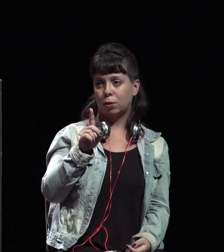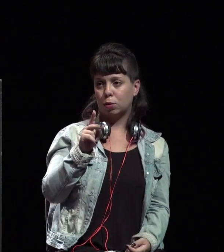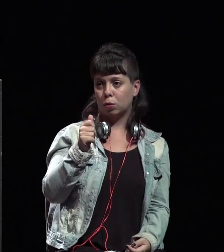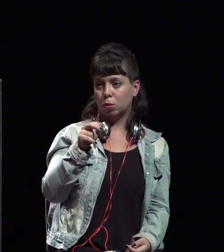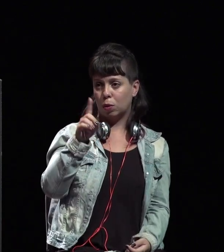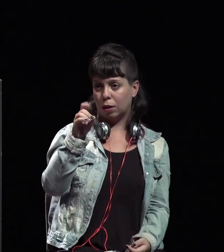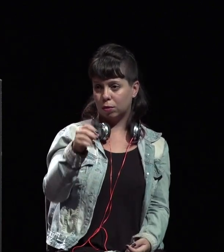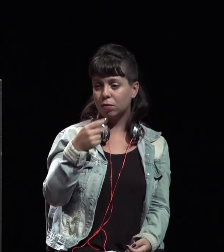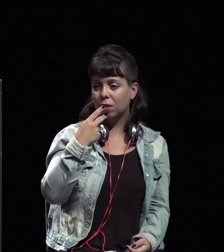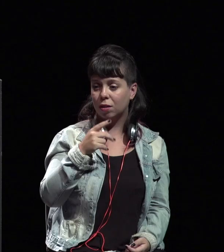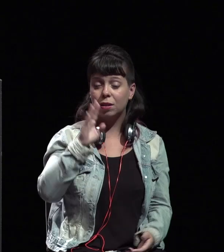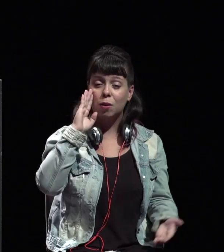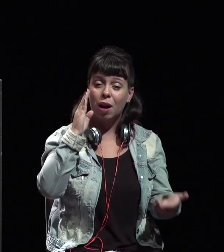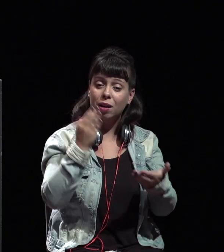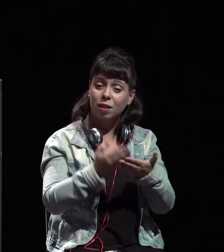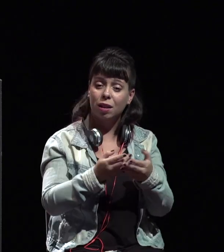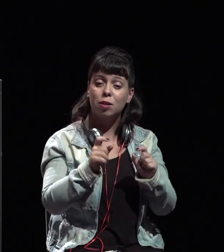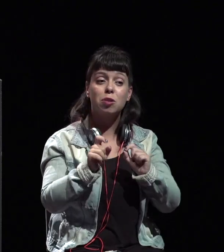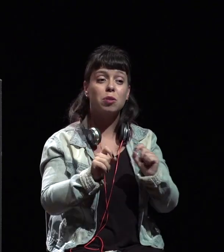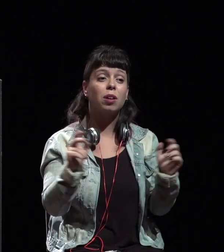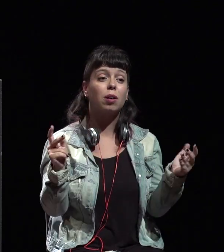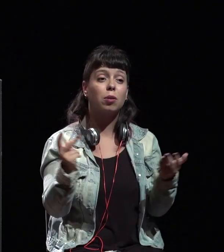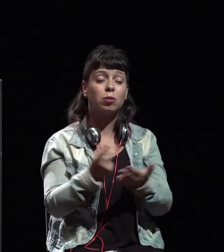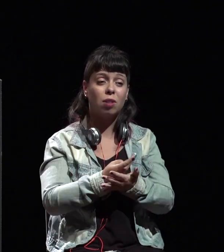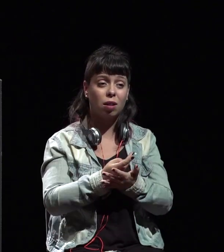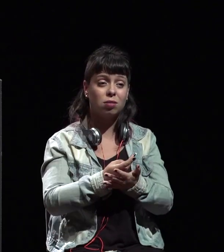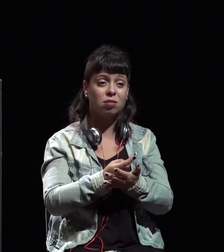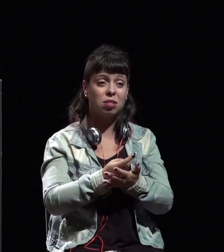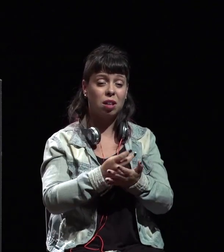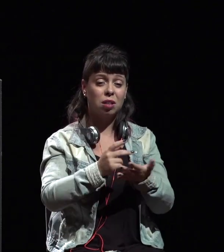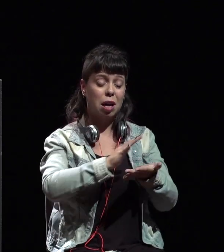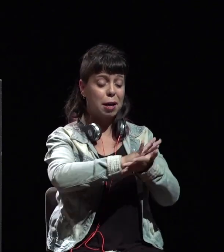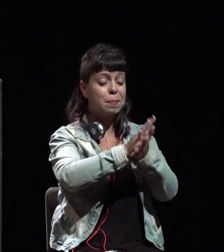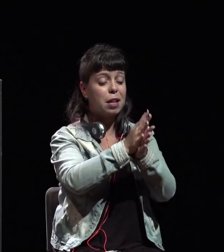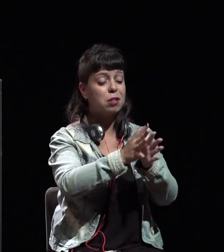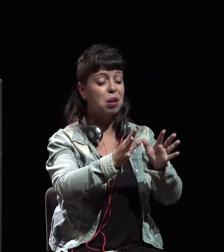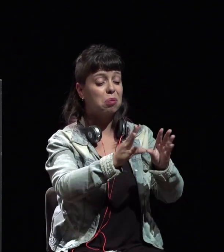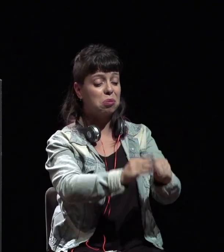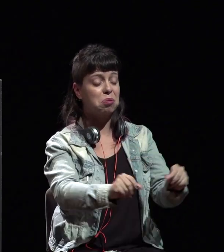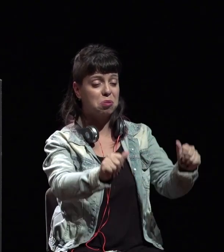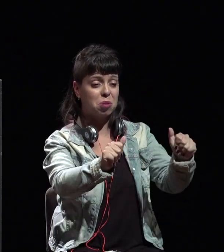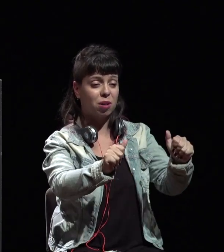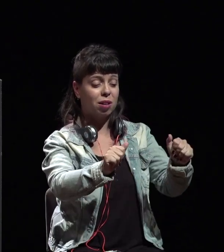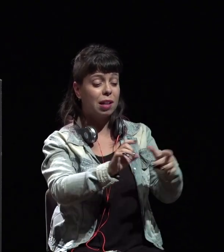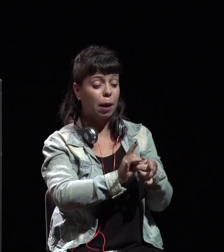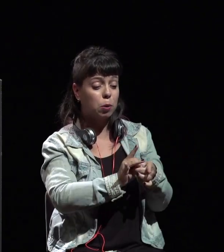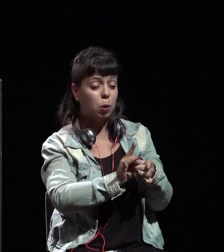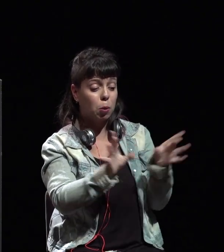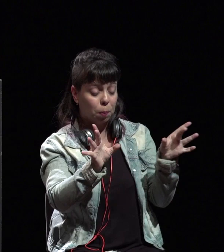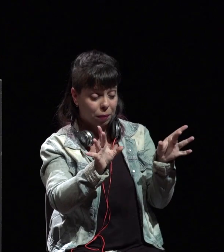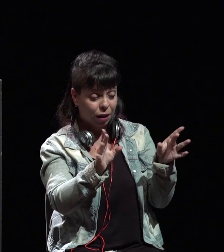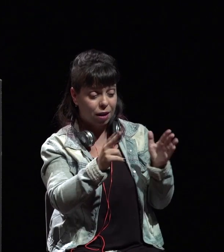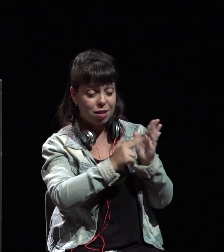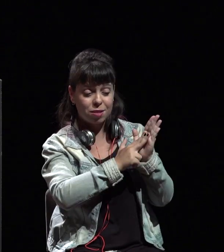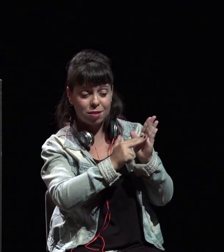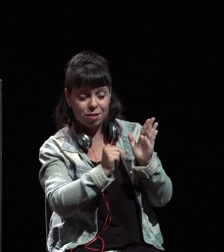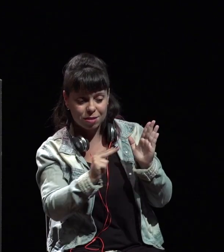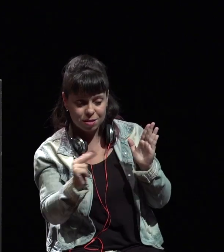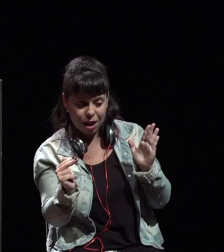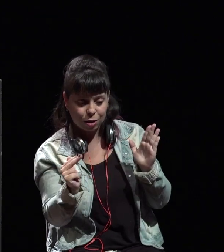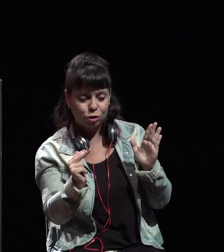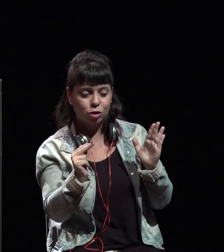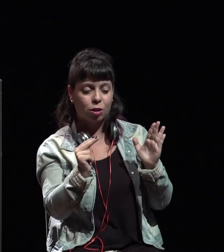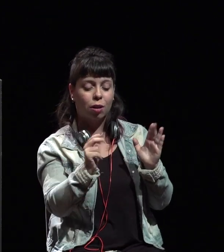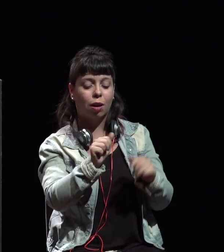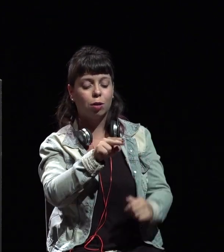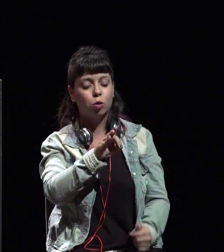crença termina justamente por produzir uma redução, se não mesmo uma eliminação da autonomia ontológica, estética e epistemológica das coisas dos outros, né? E